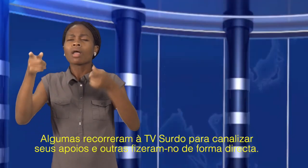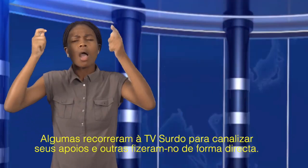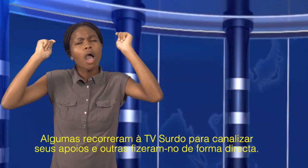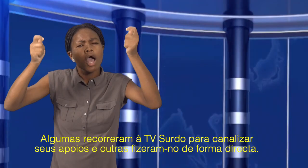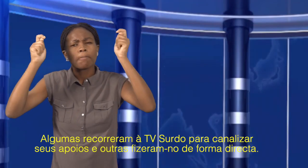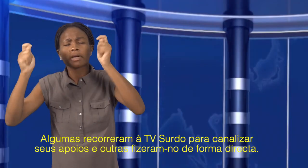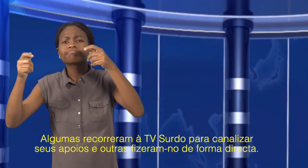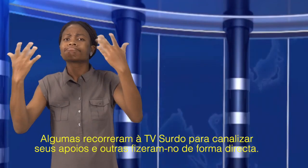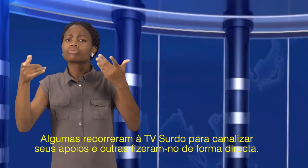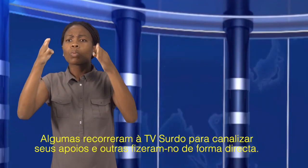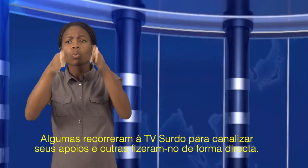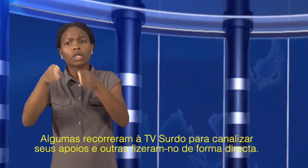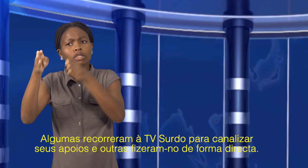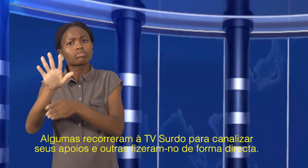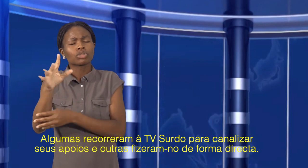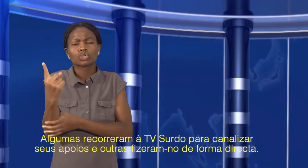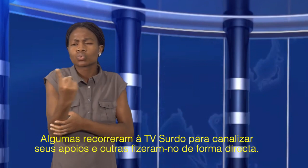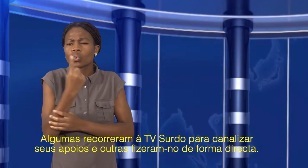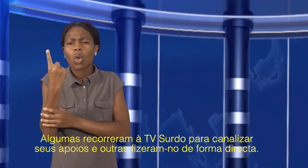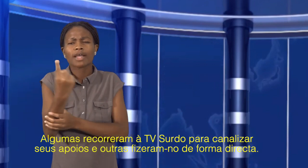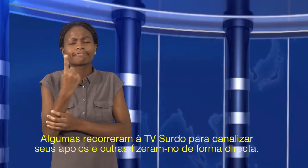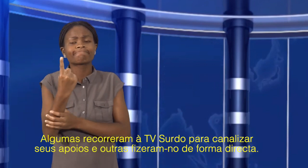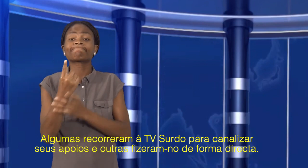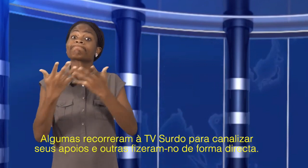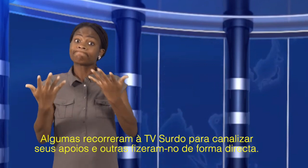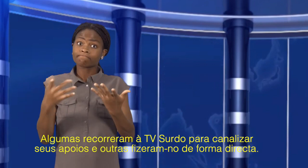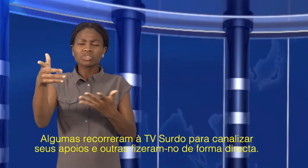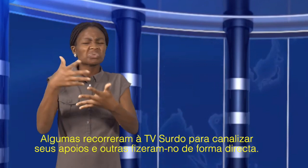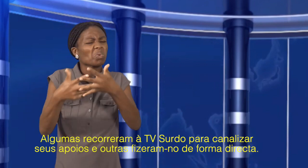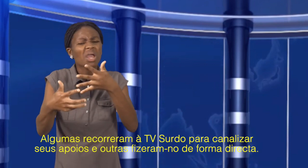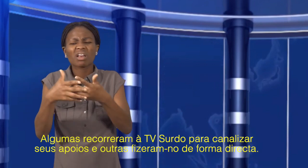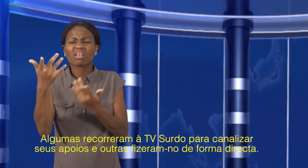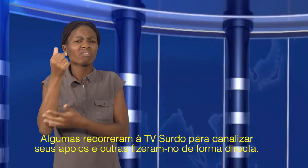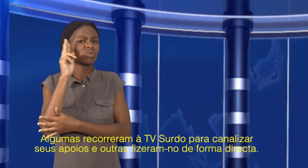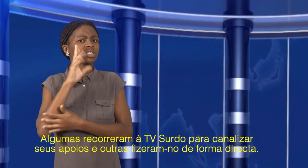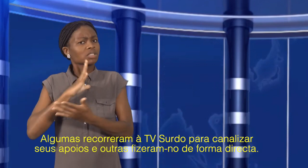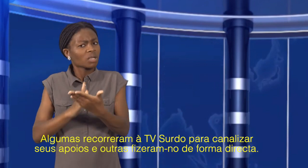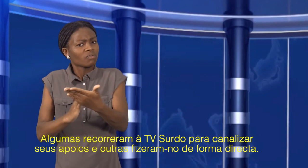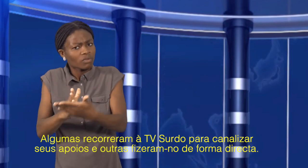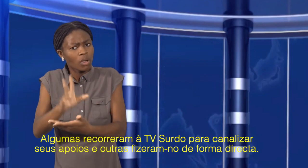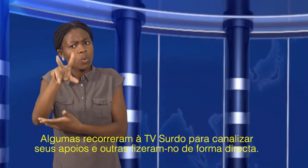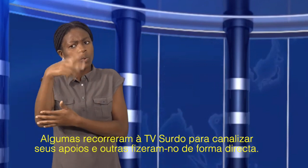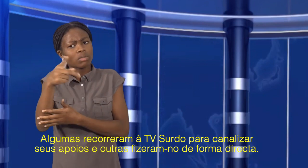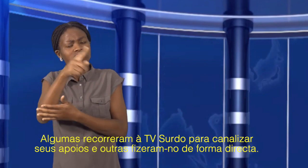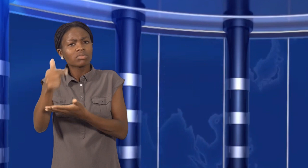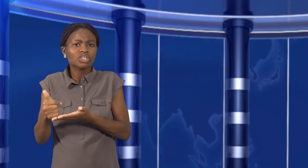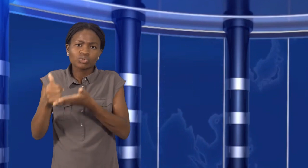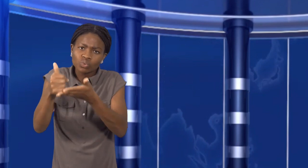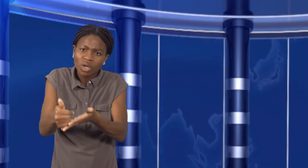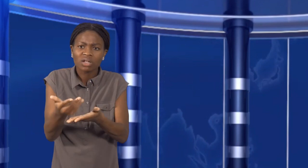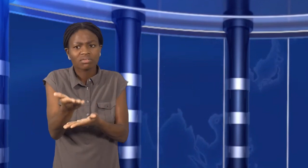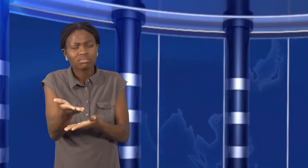Algumas recorreram à TV Surdo para canalizar seus apoios e outras fizeram-no de forma direta.